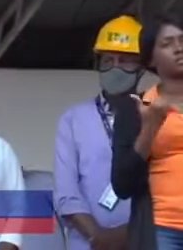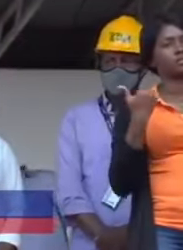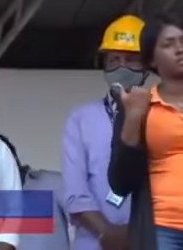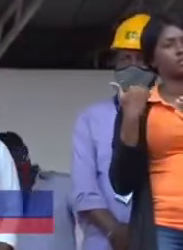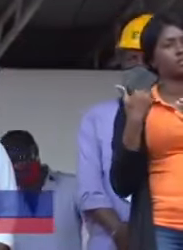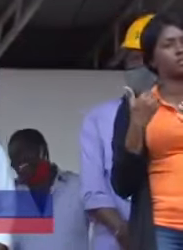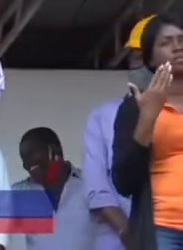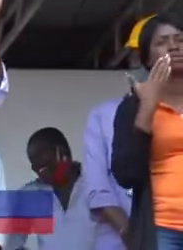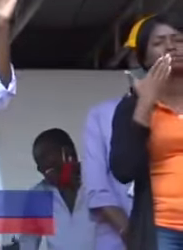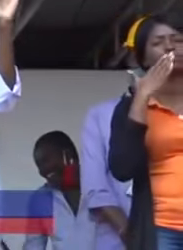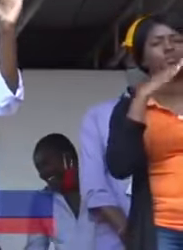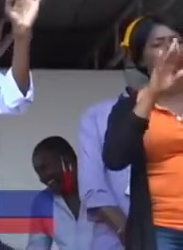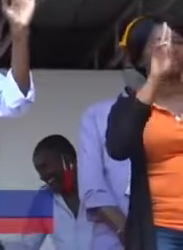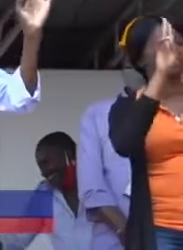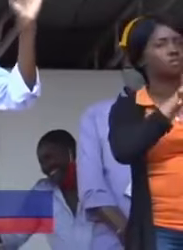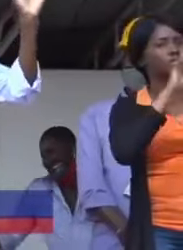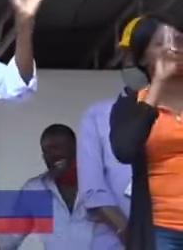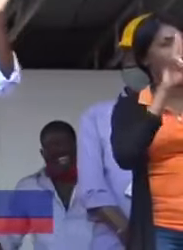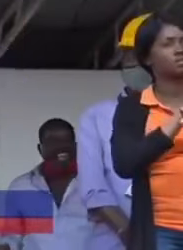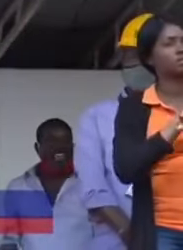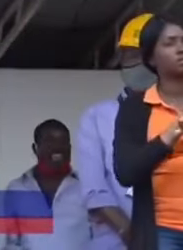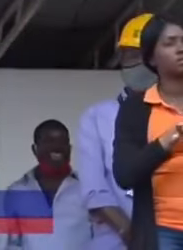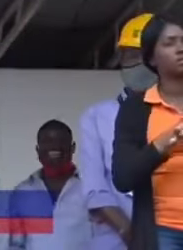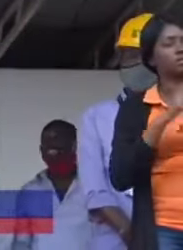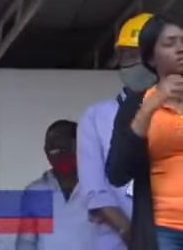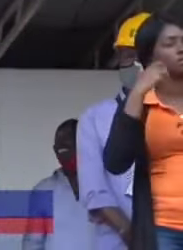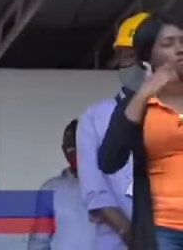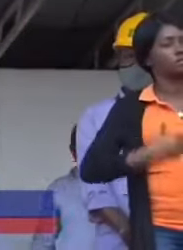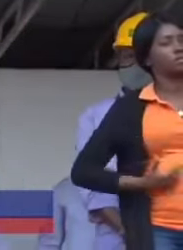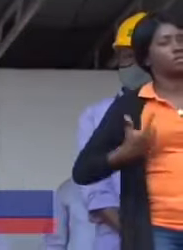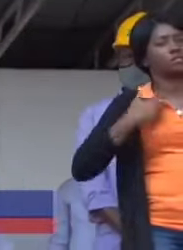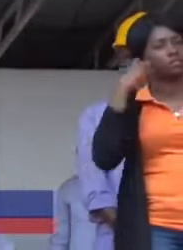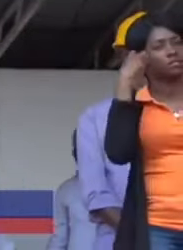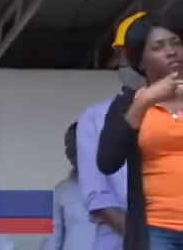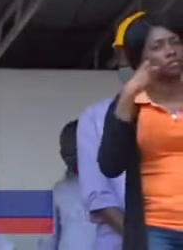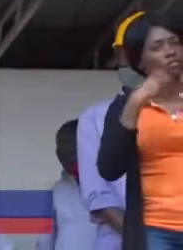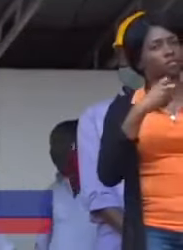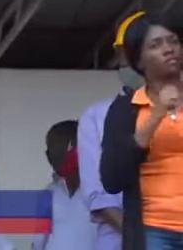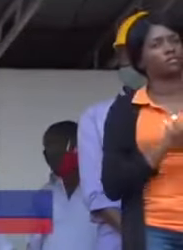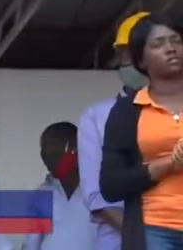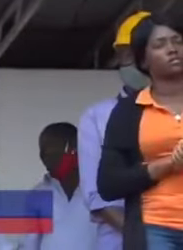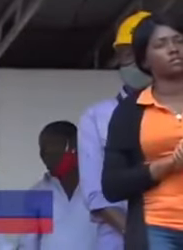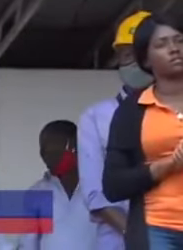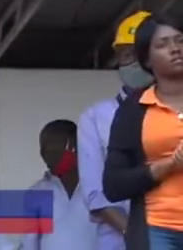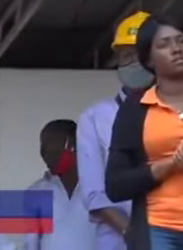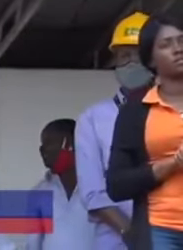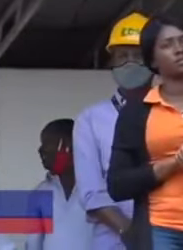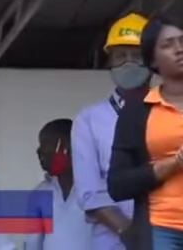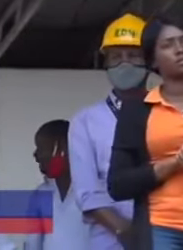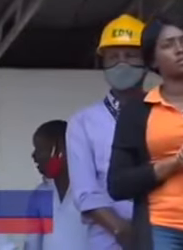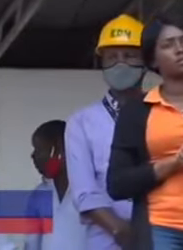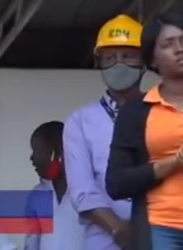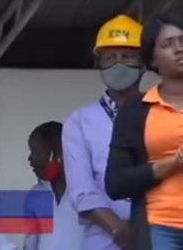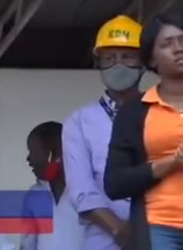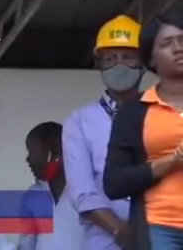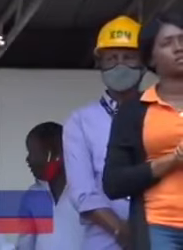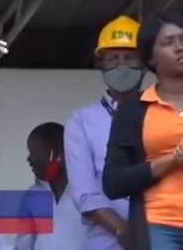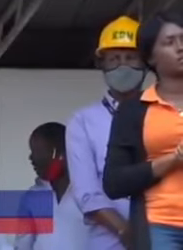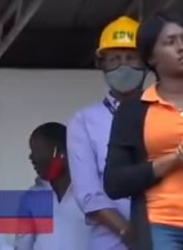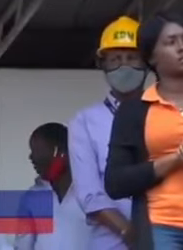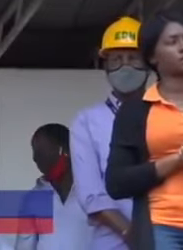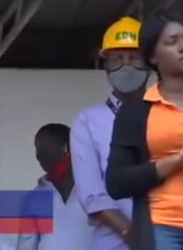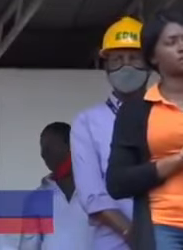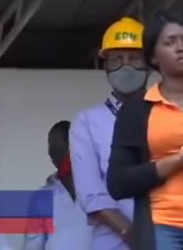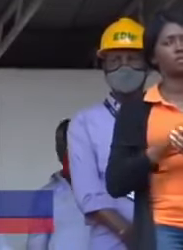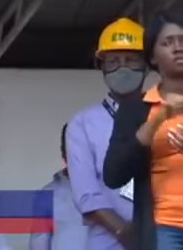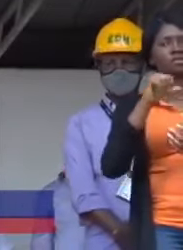Les mauvaises habitudes ont la vie dure. Ça veut dire, cette histoire, nous songeons.